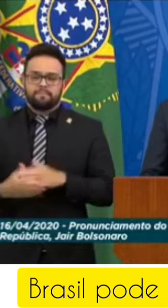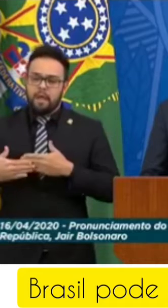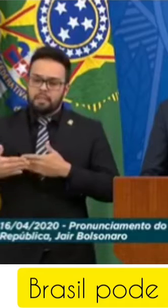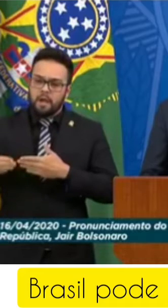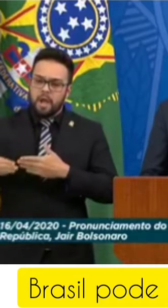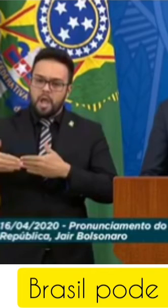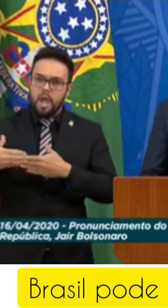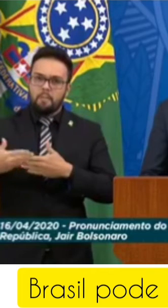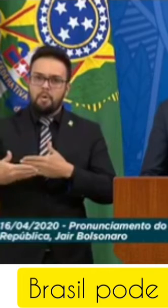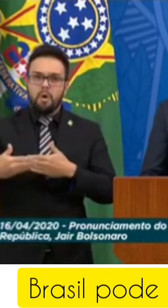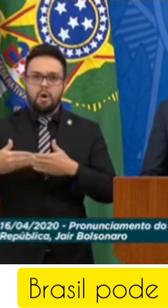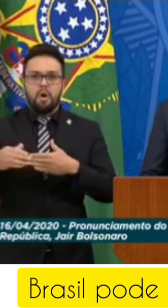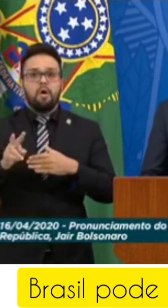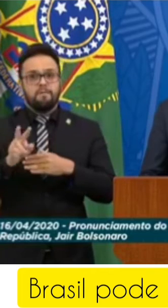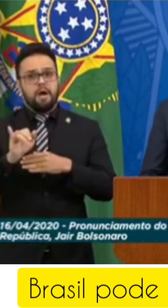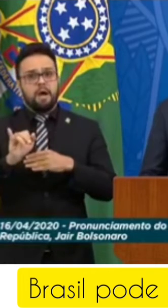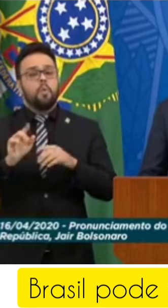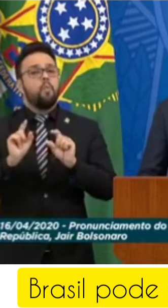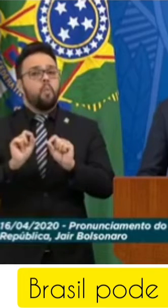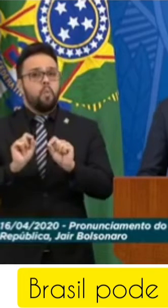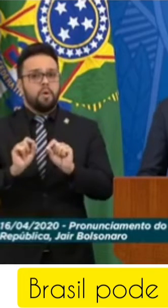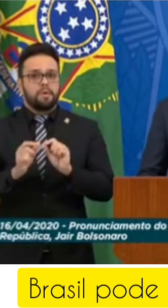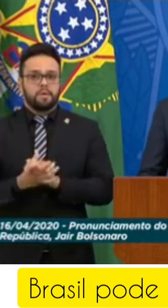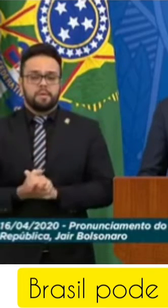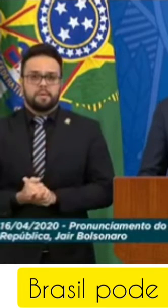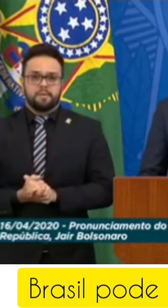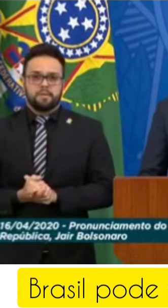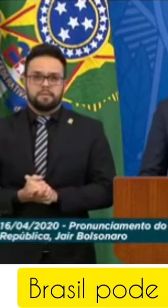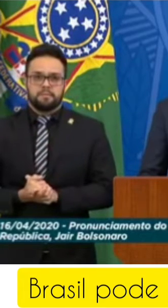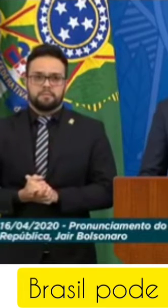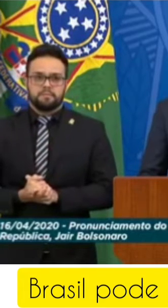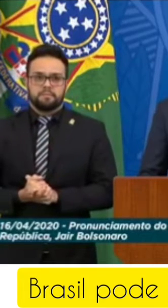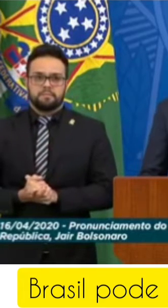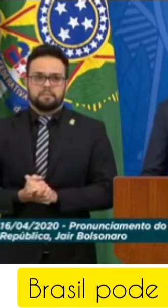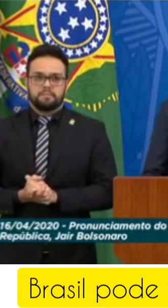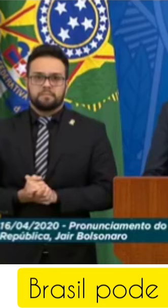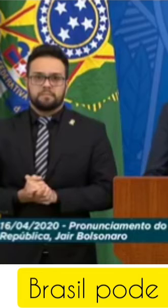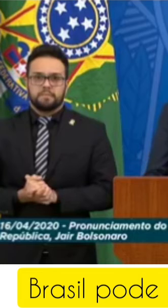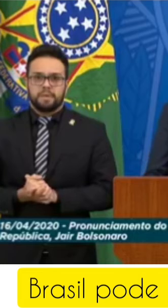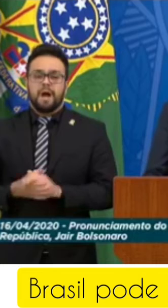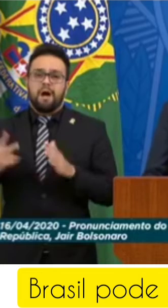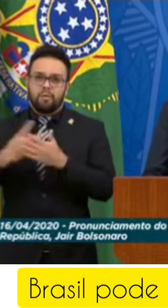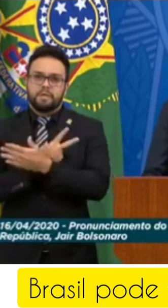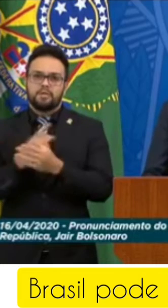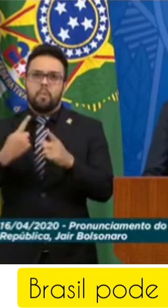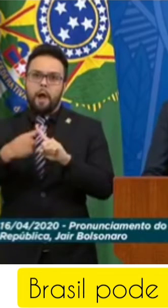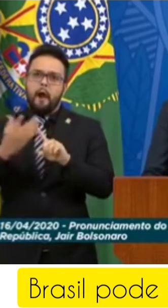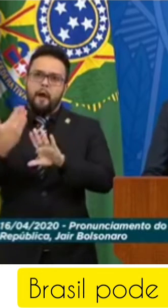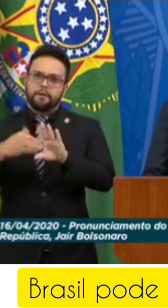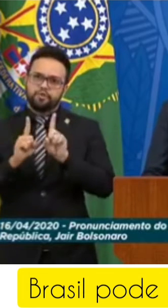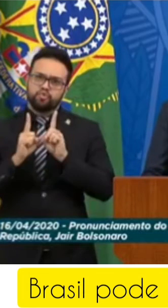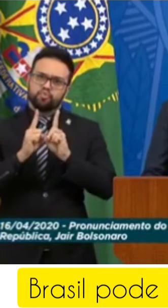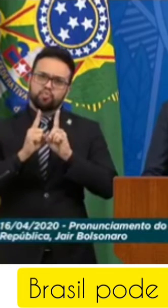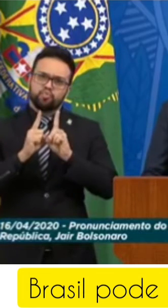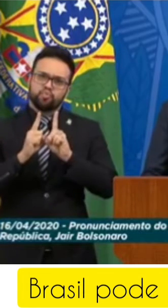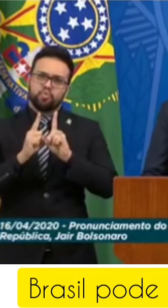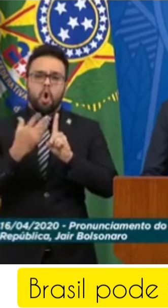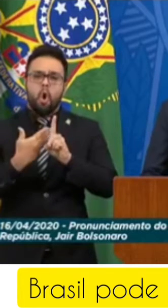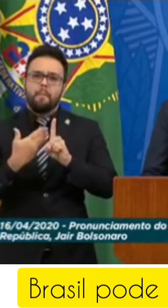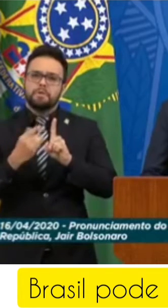a separação cada vez mais se tornava uma realidade, mas nós não